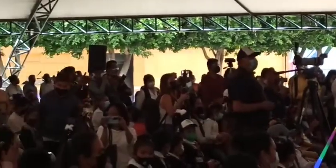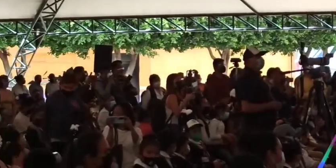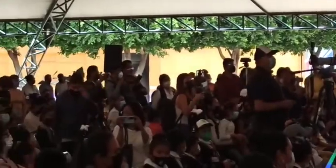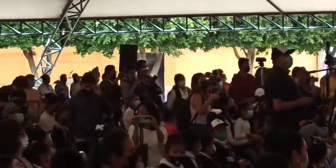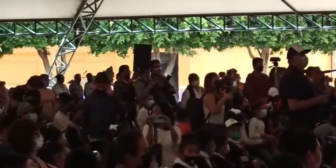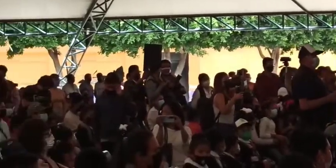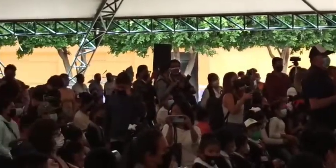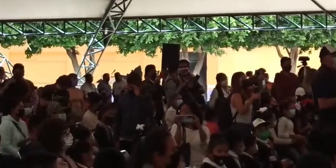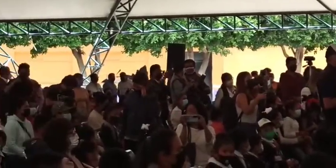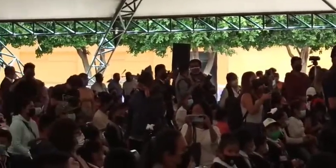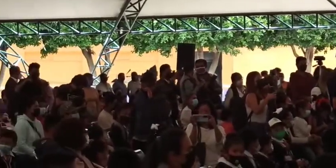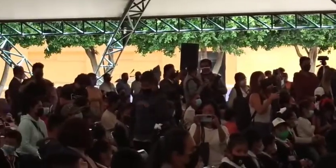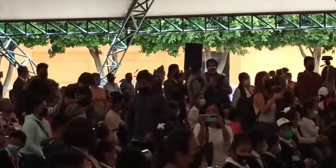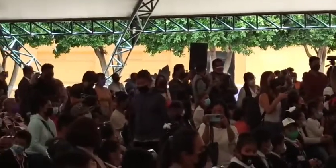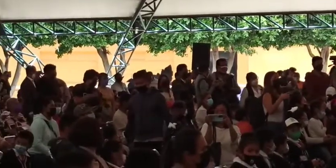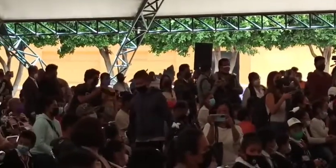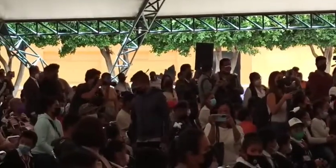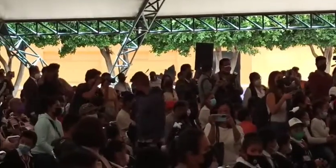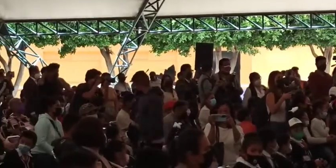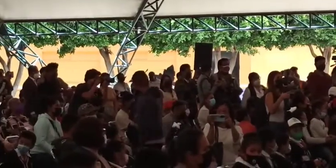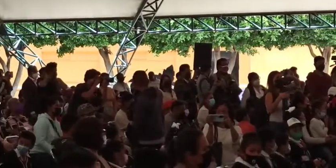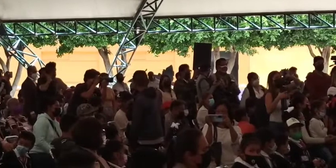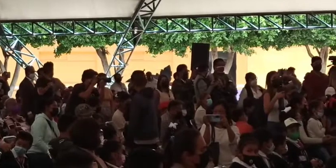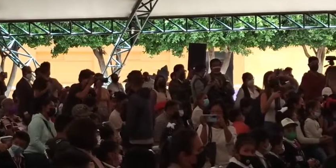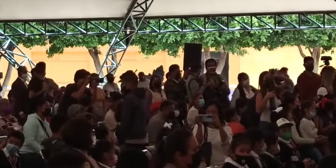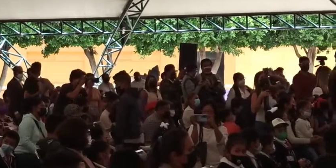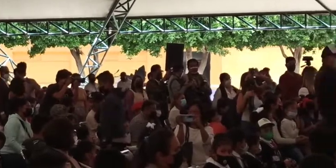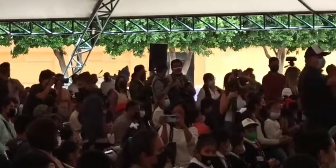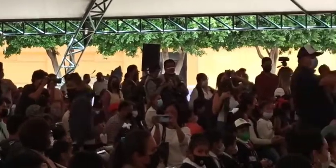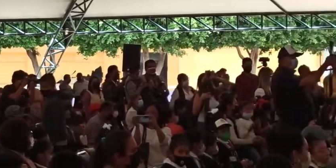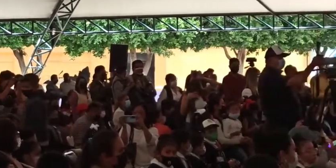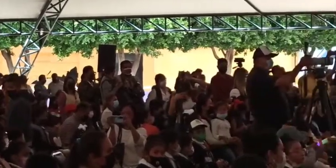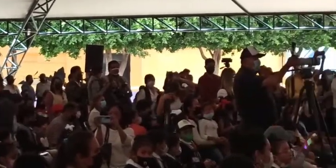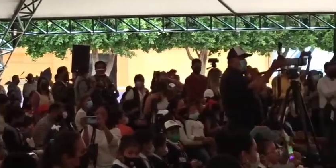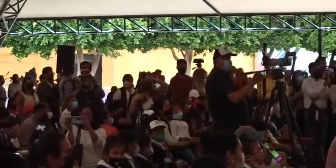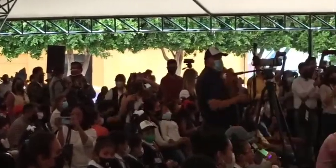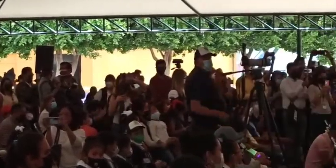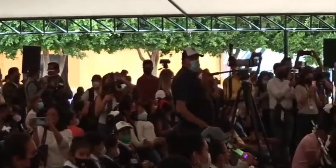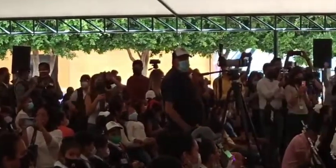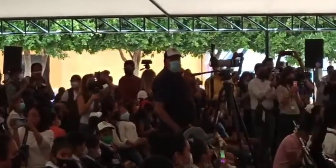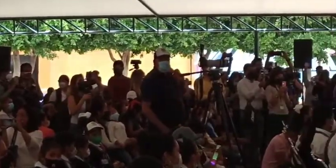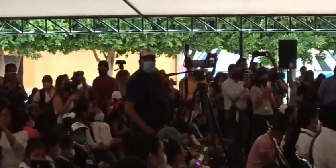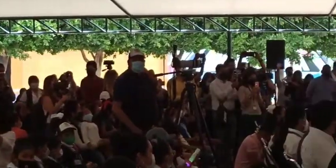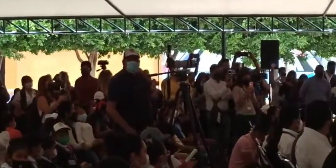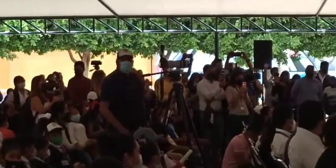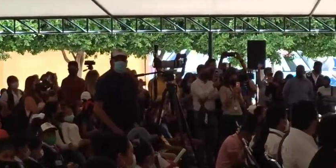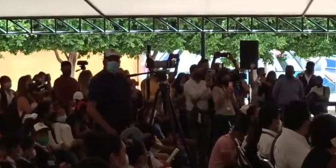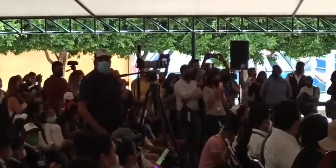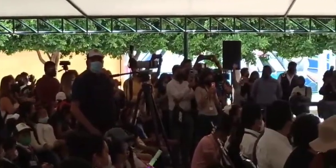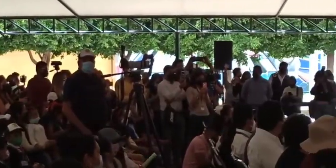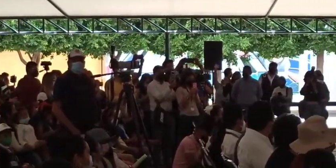Y además tenemos otro programa también de lentes, en coordinación con Salud Digna, nos van a entregar